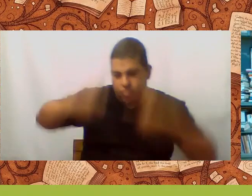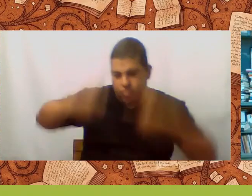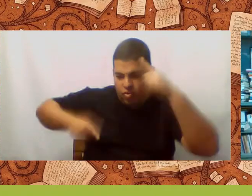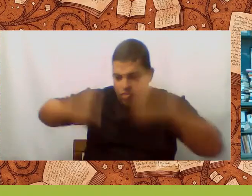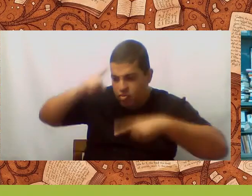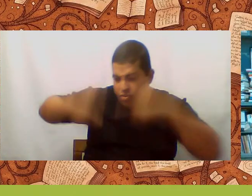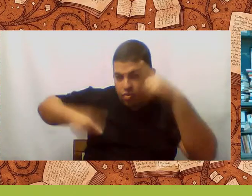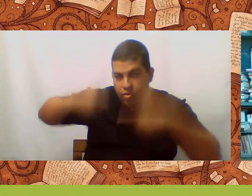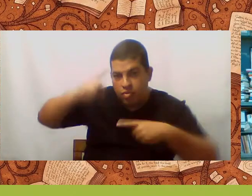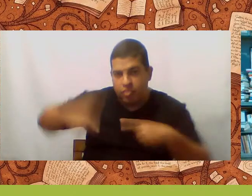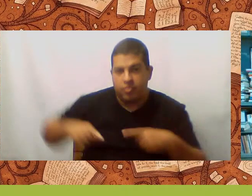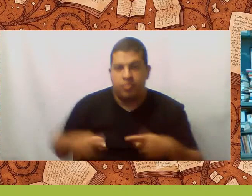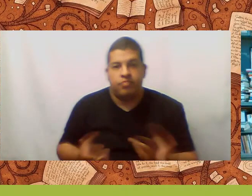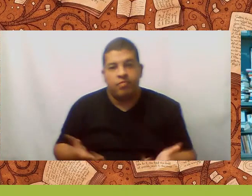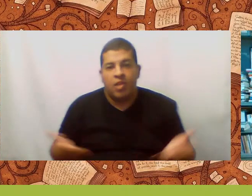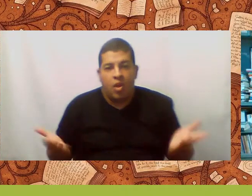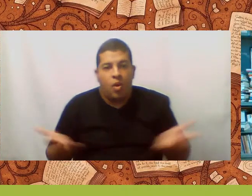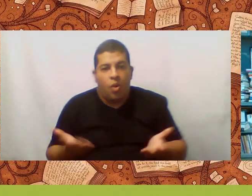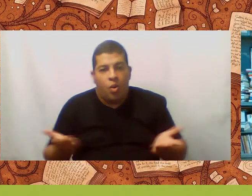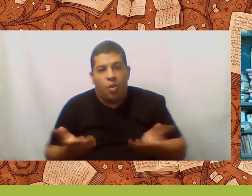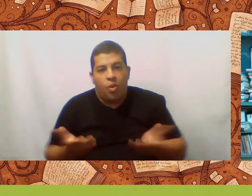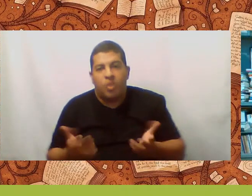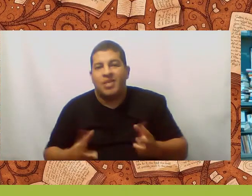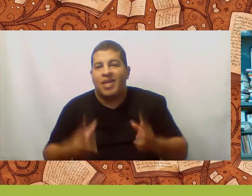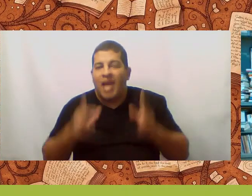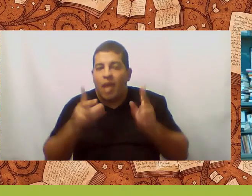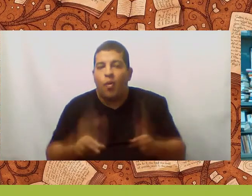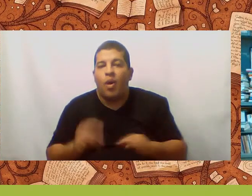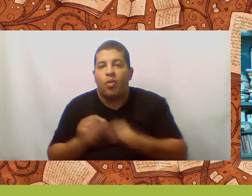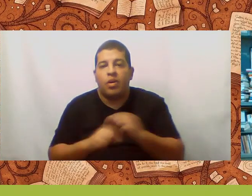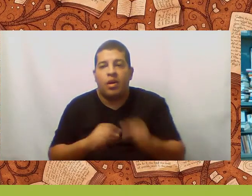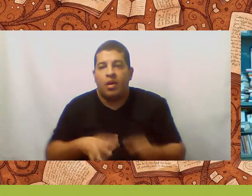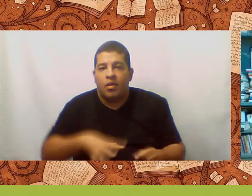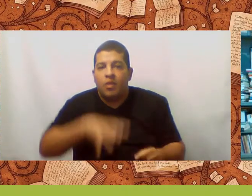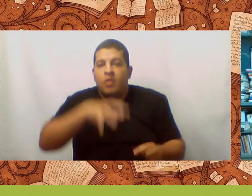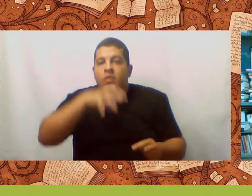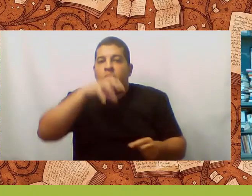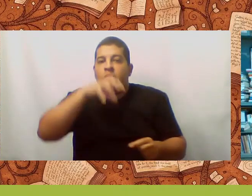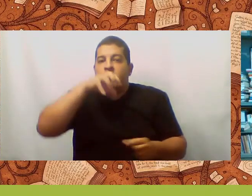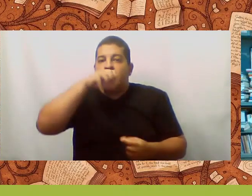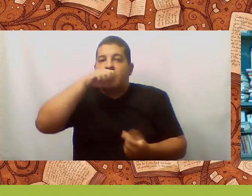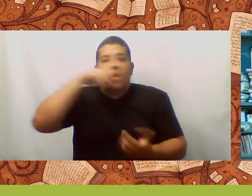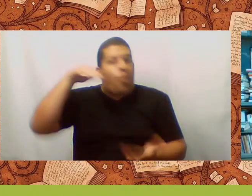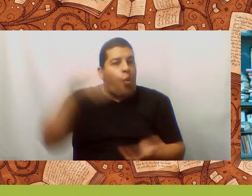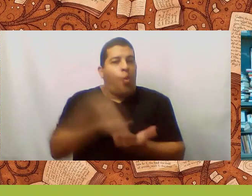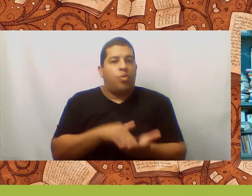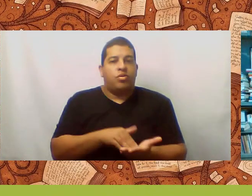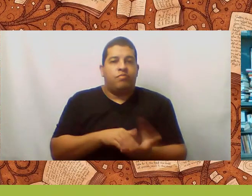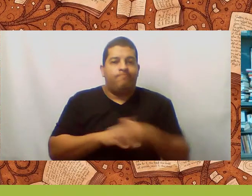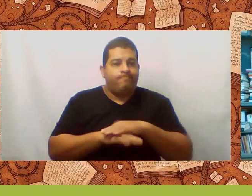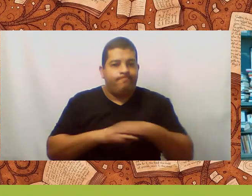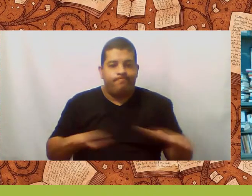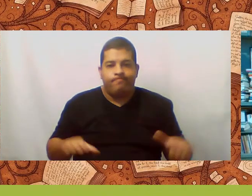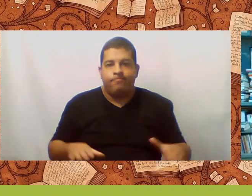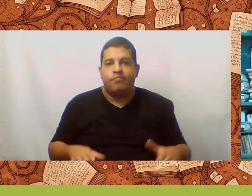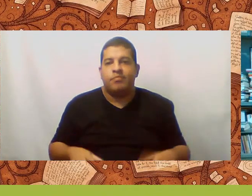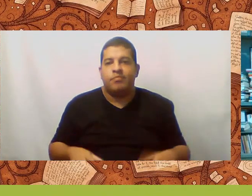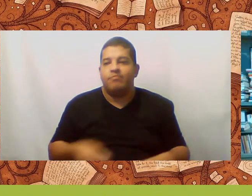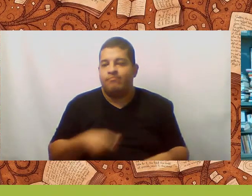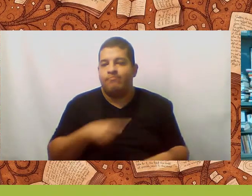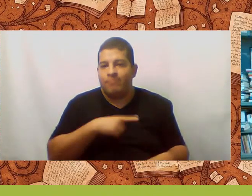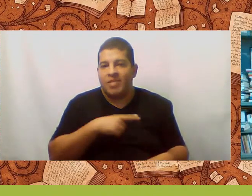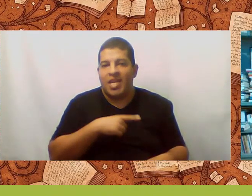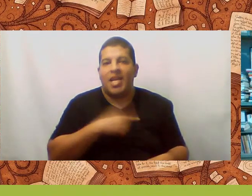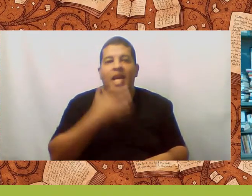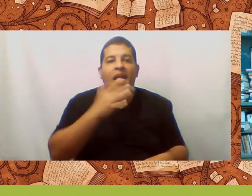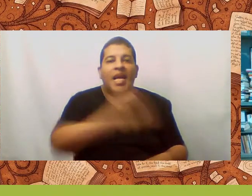passa hoje como último suspiro do movimento patriarcal é um assassinato coletivo de